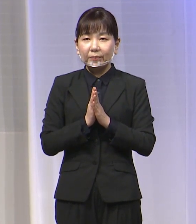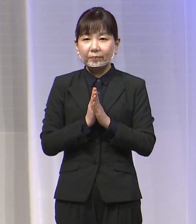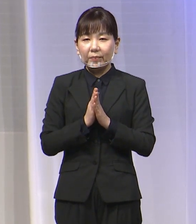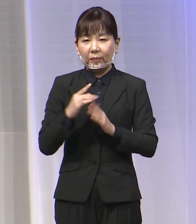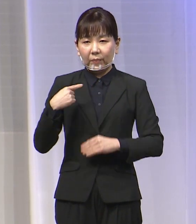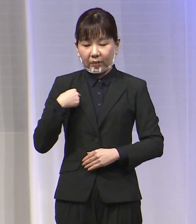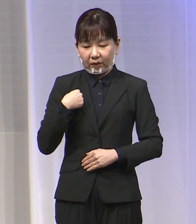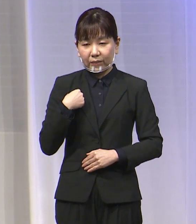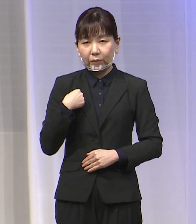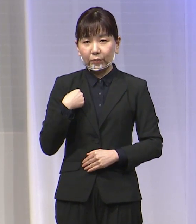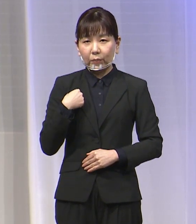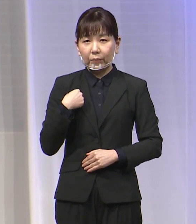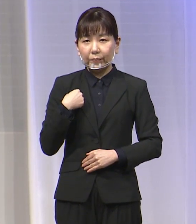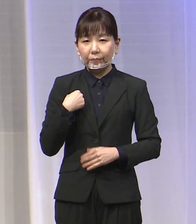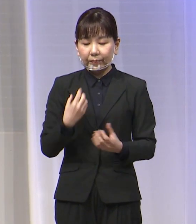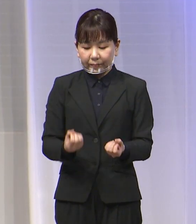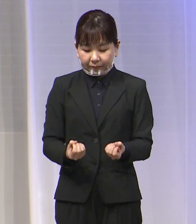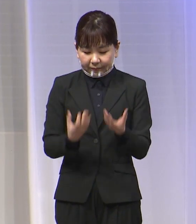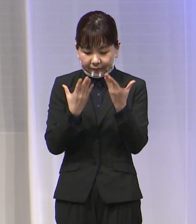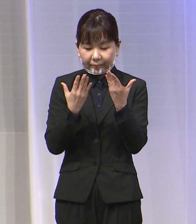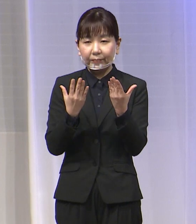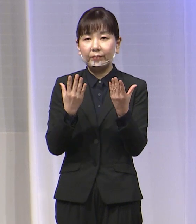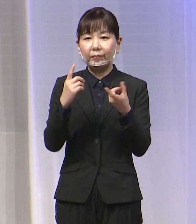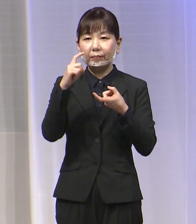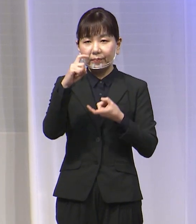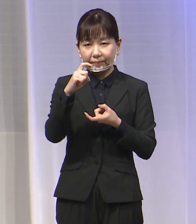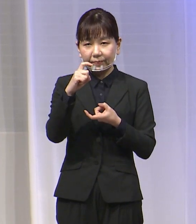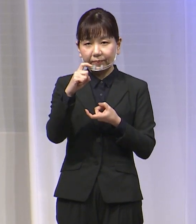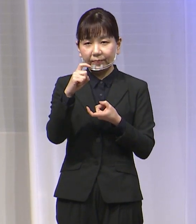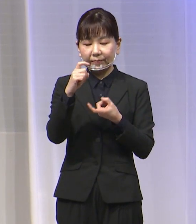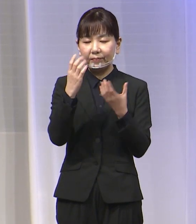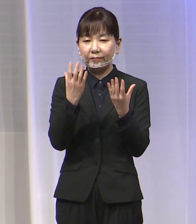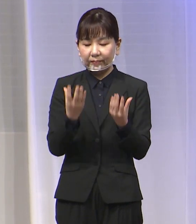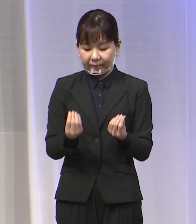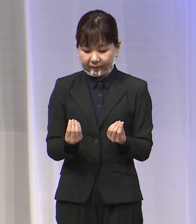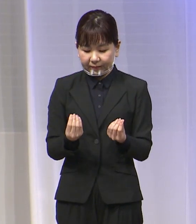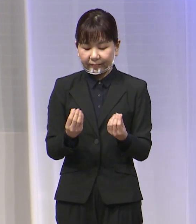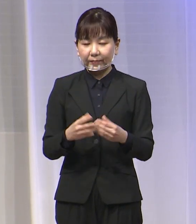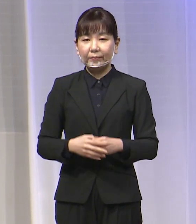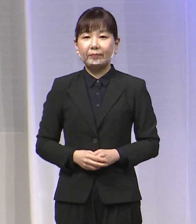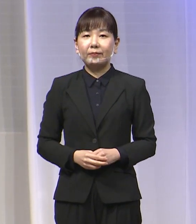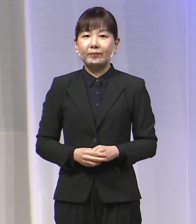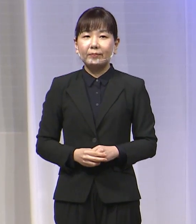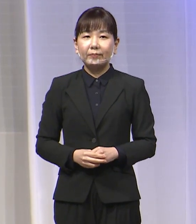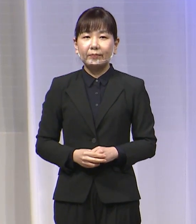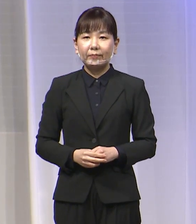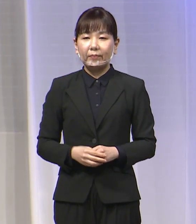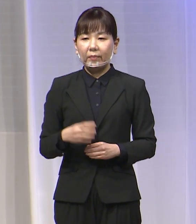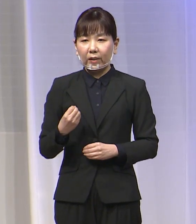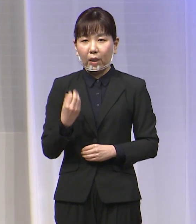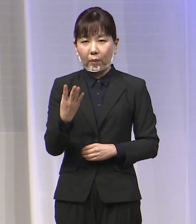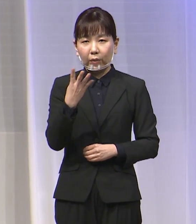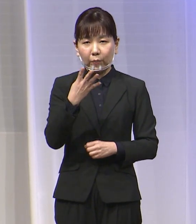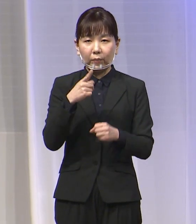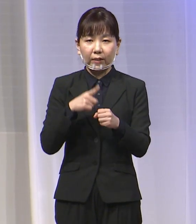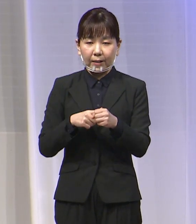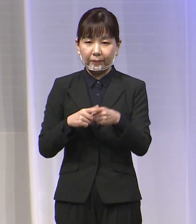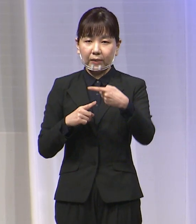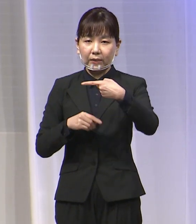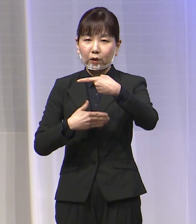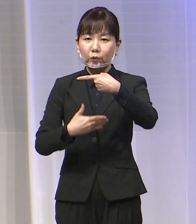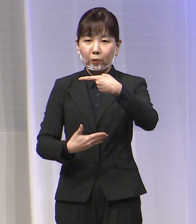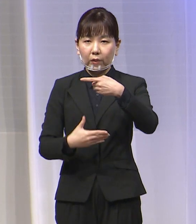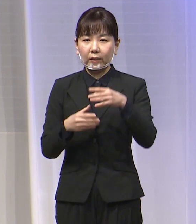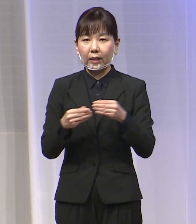私からのお祝いの言葉とさせていただきますれーわー4年1月9日